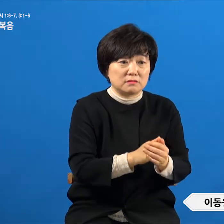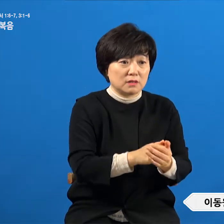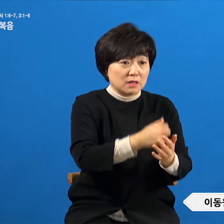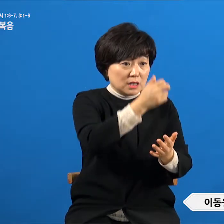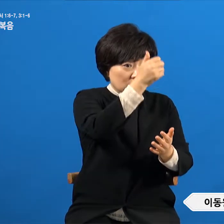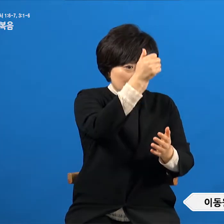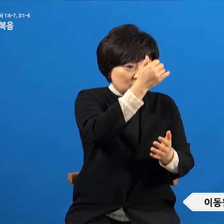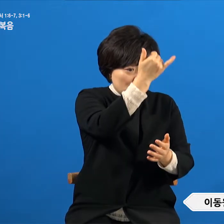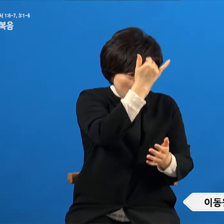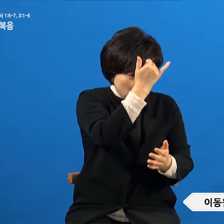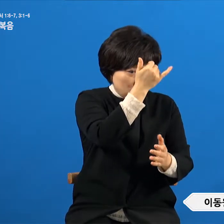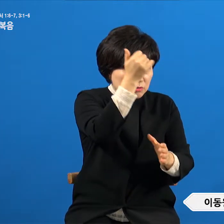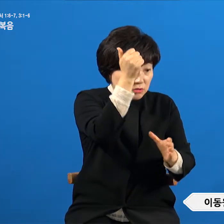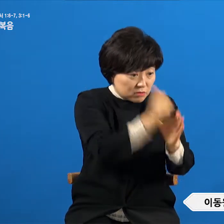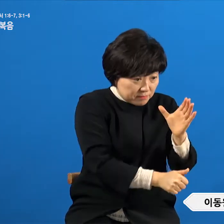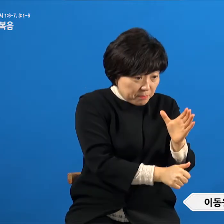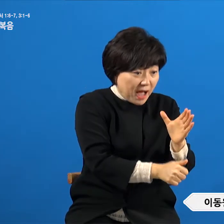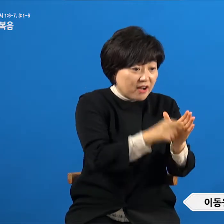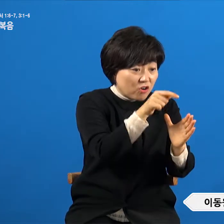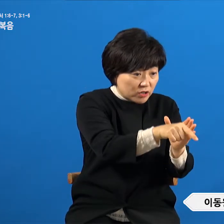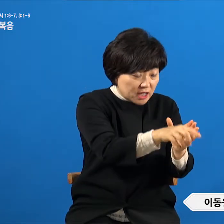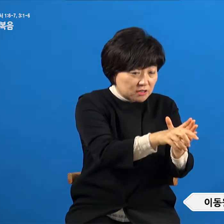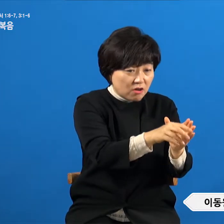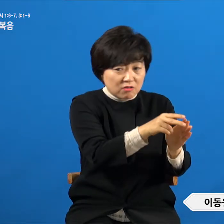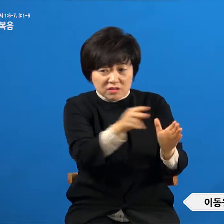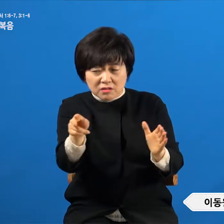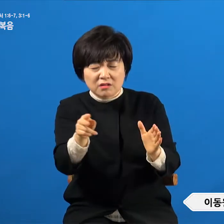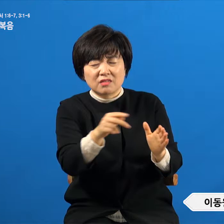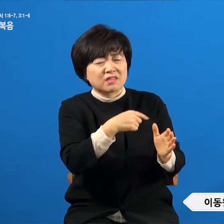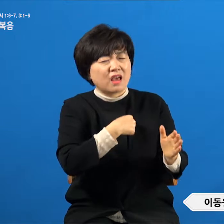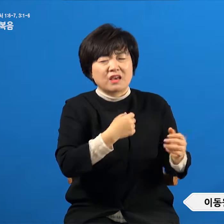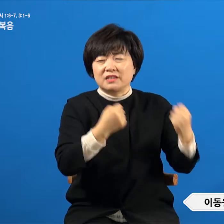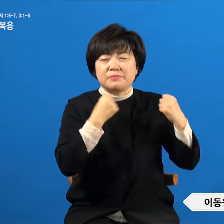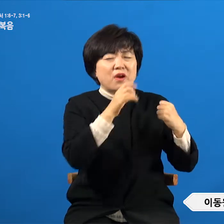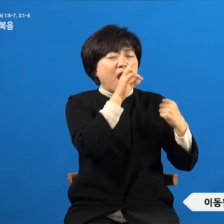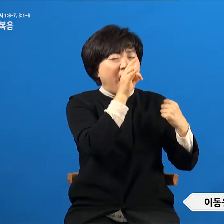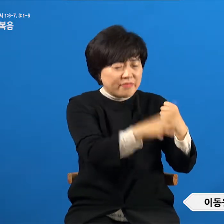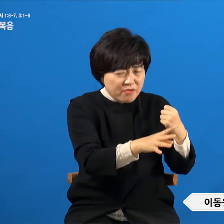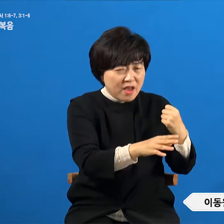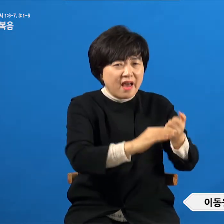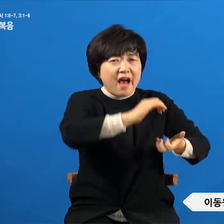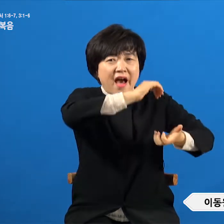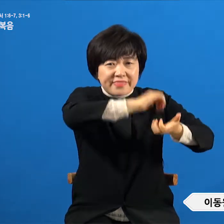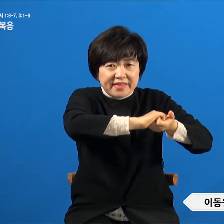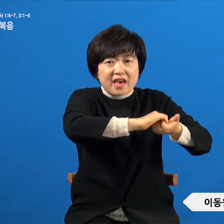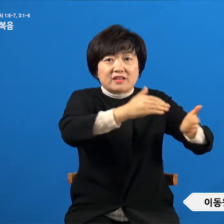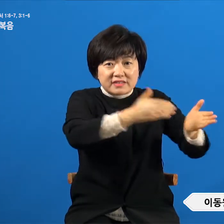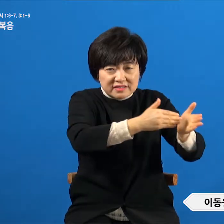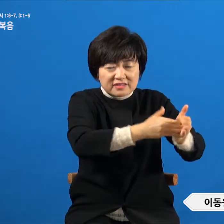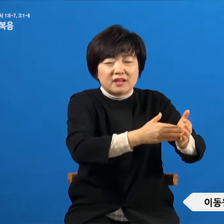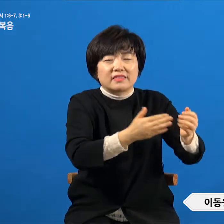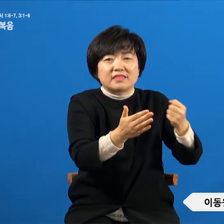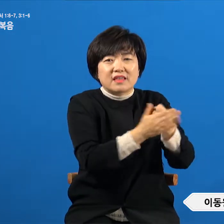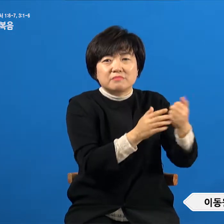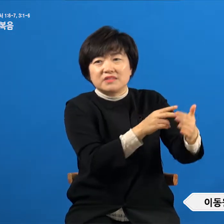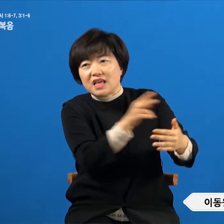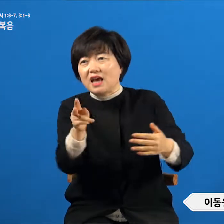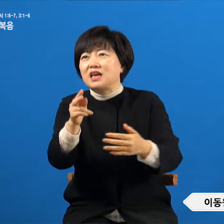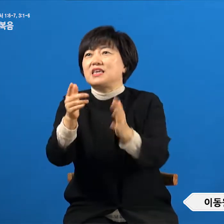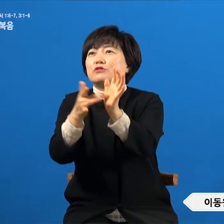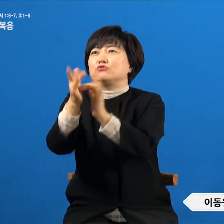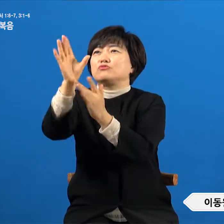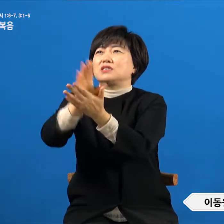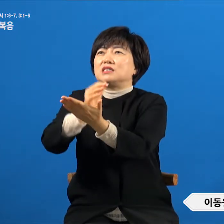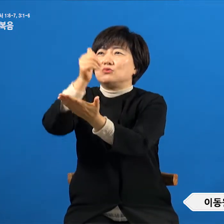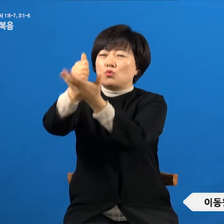도덕이 실패한 곳에서부터 그리스도의 십자가가 우리를 구원한다고 증거하는 것, 이것이 기독교의 복음의 유일성의